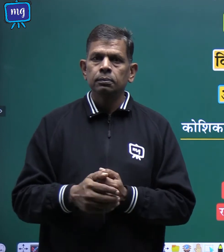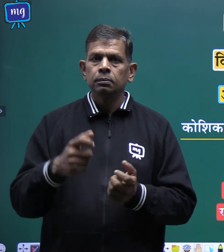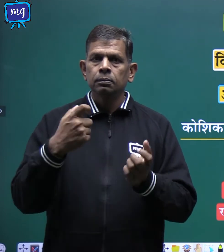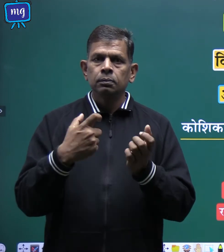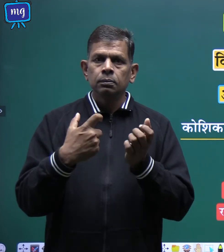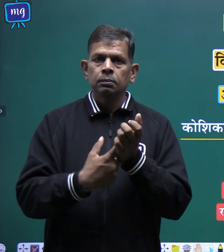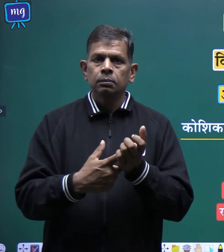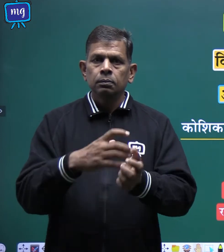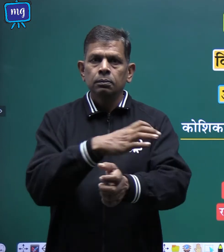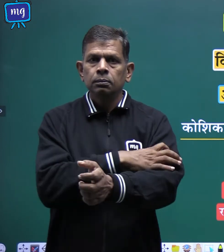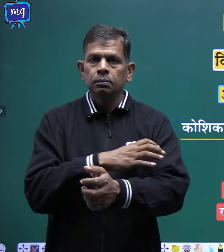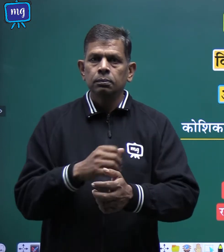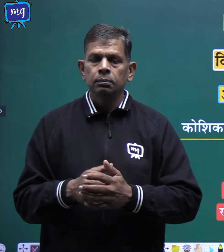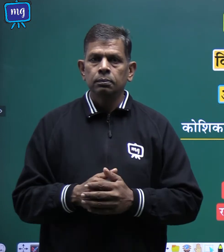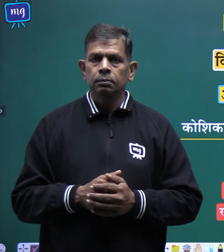रामस्वरूप कुमार।